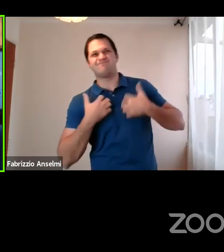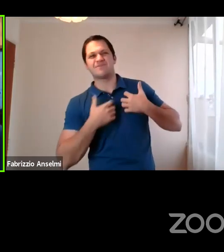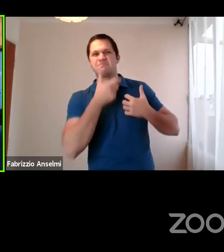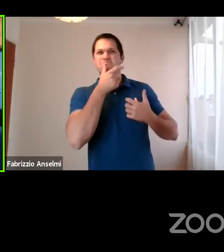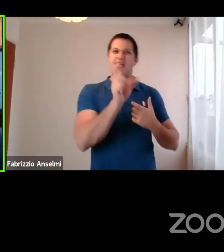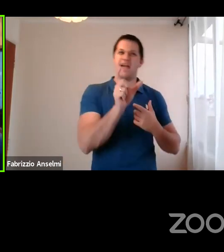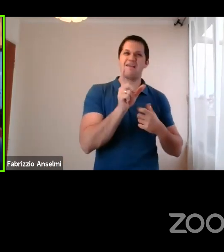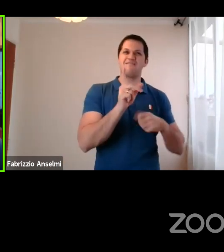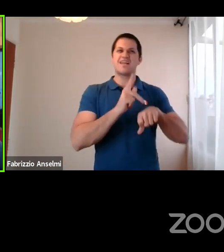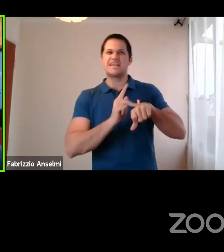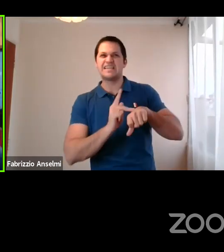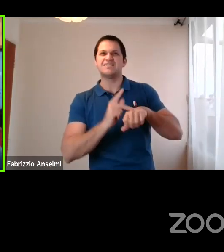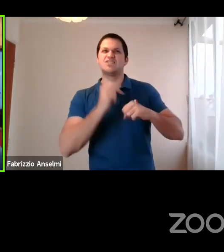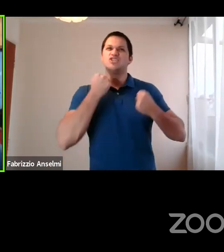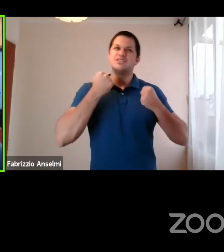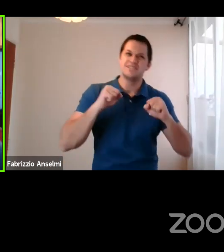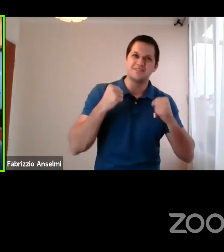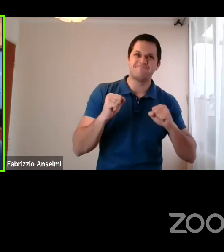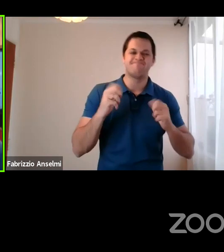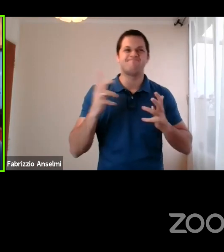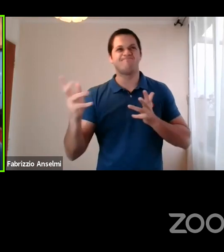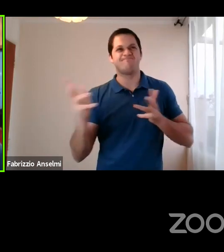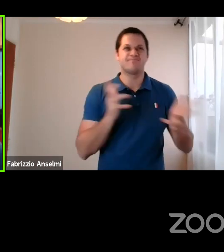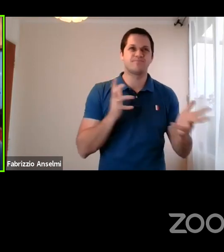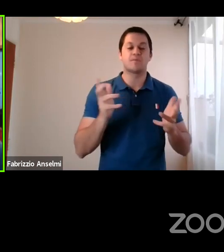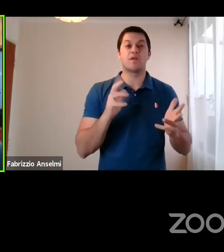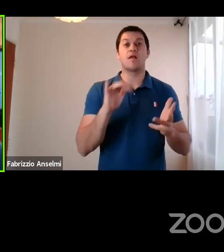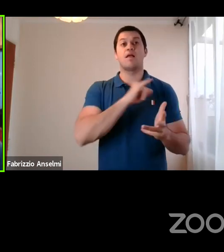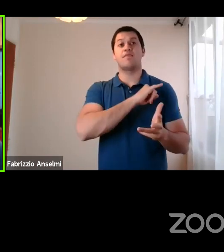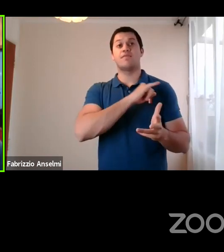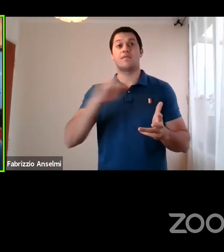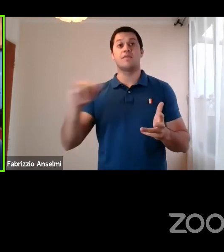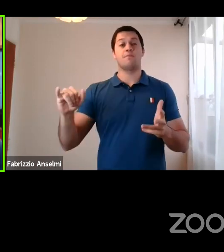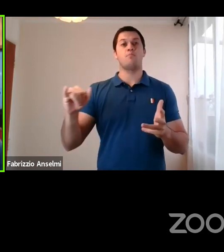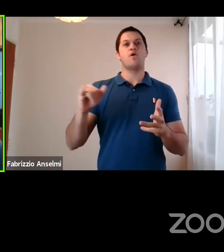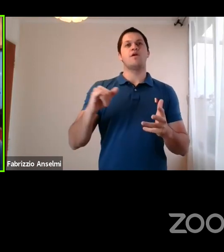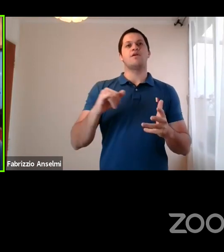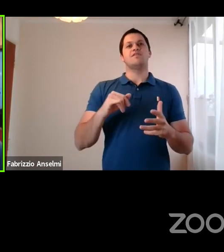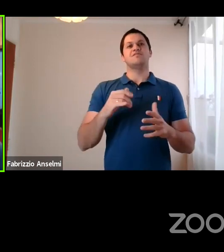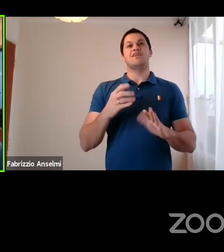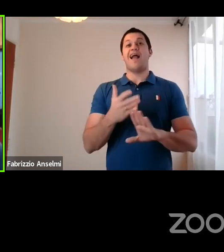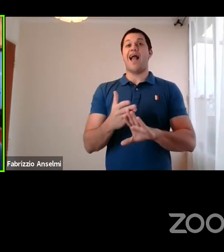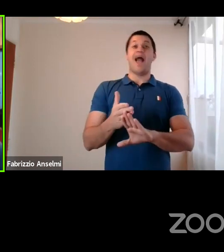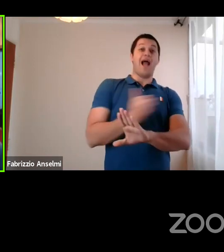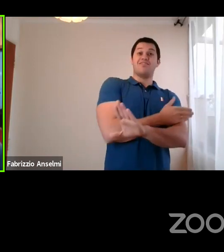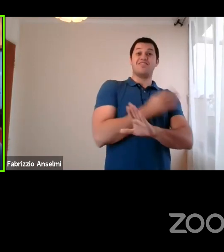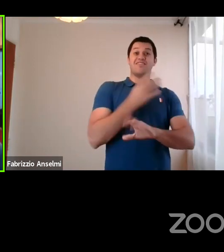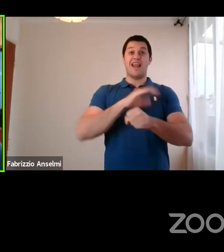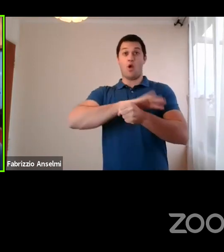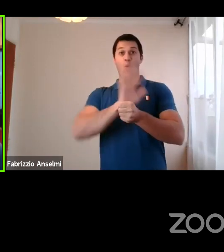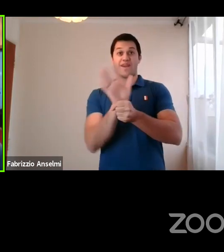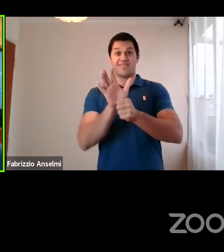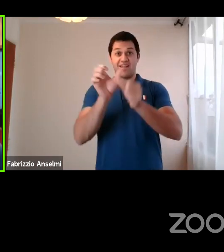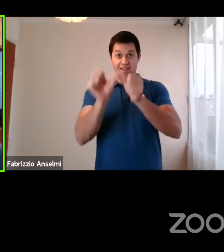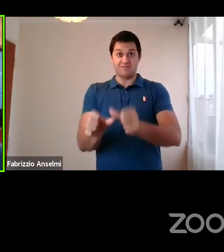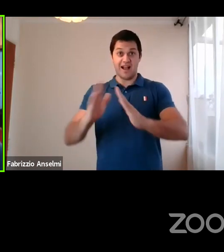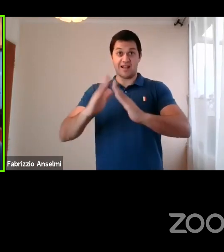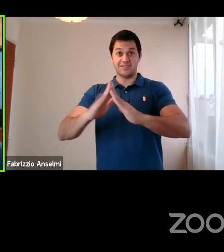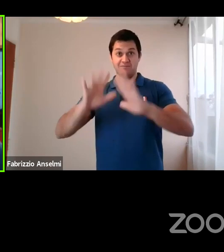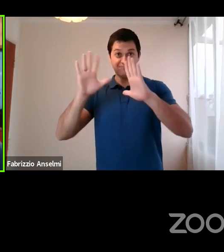momento que yo desconocía hasta antes de la cuarentena, muy interesante, y en